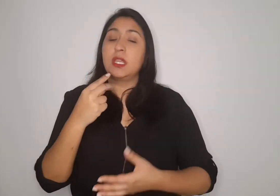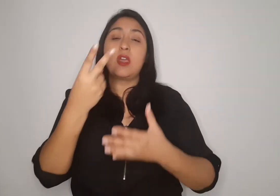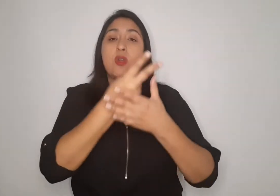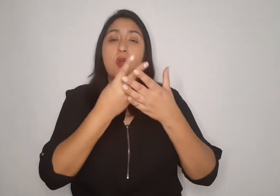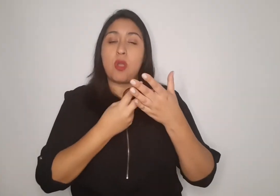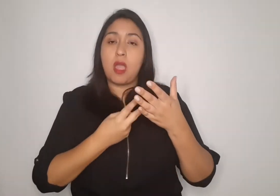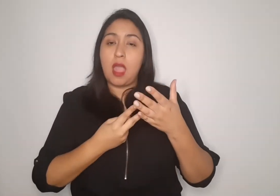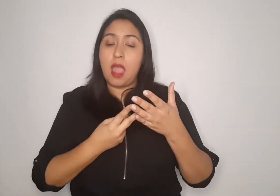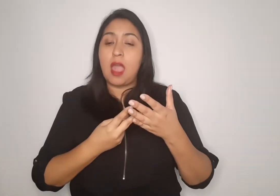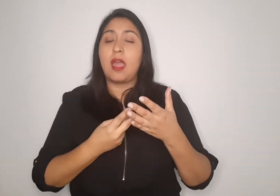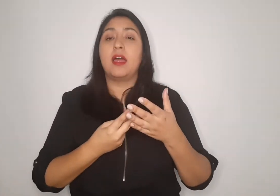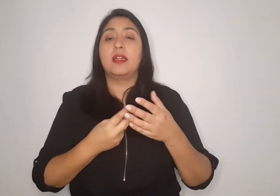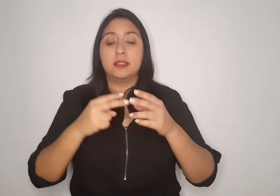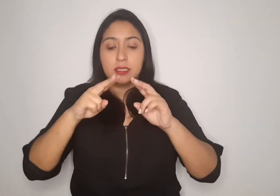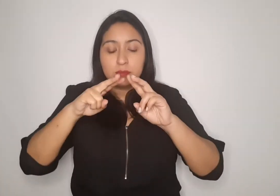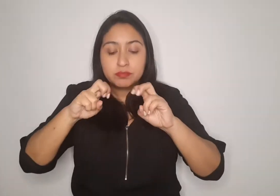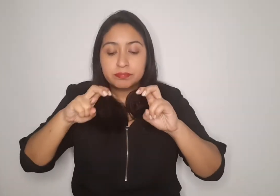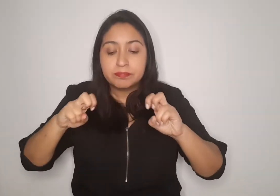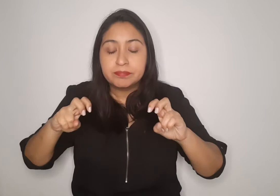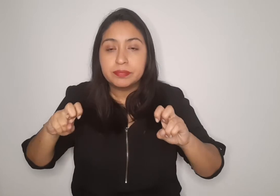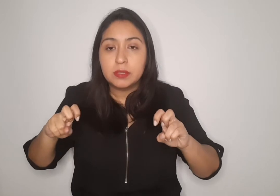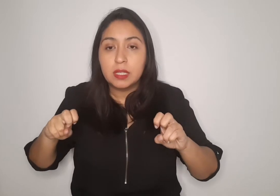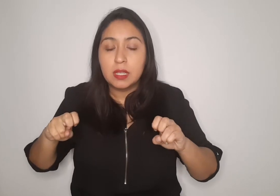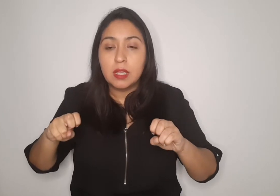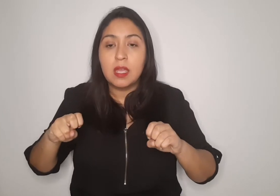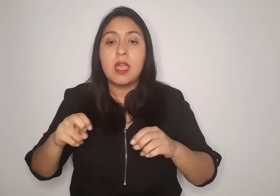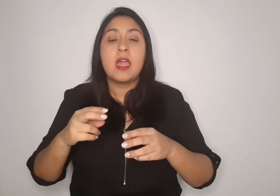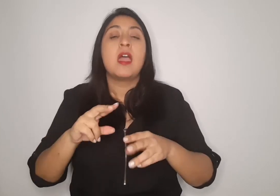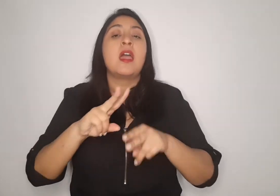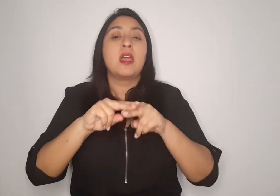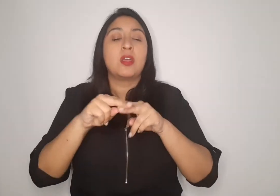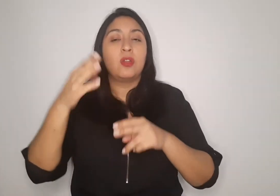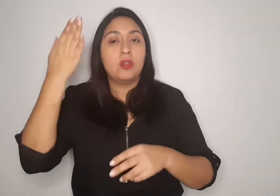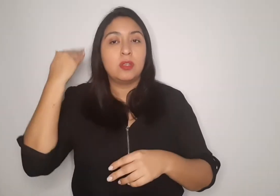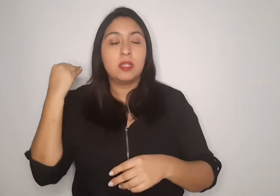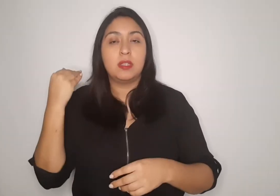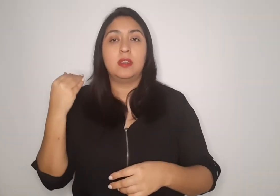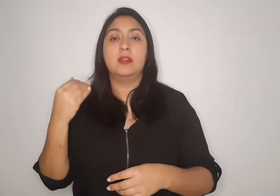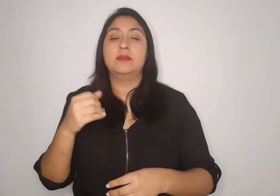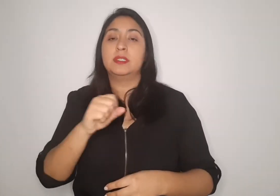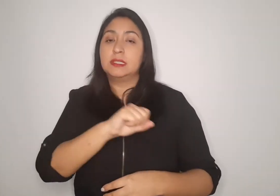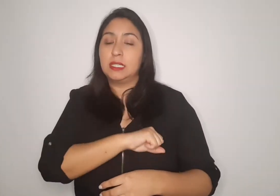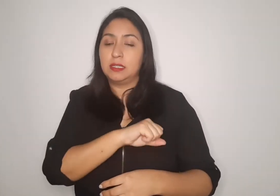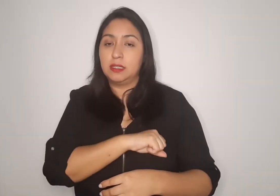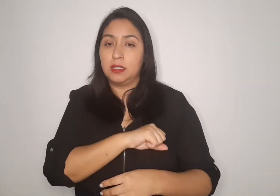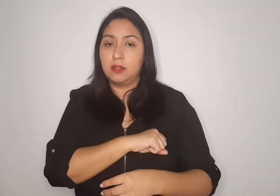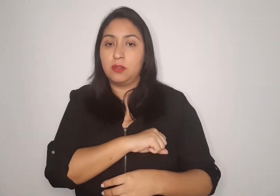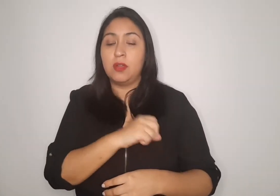de Arqueología de Santiago. Es interesante ver cómo no es un espacio